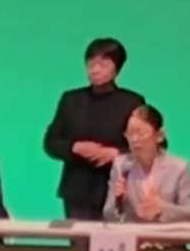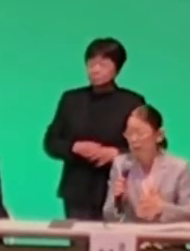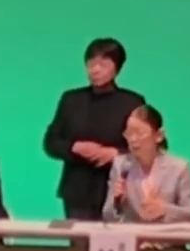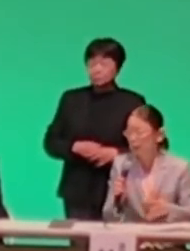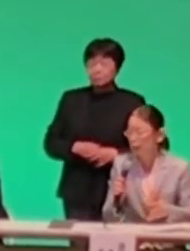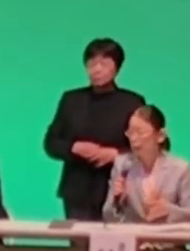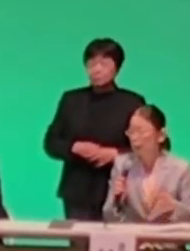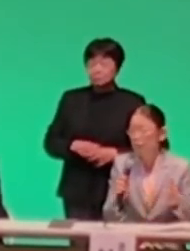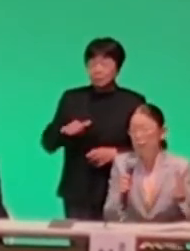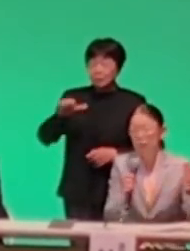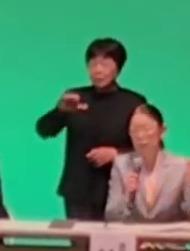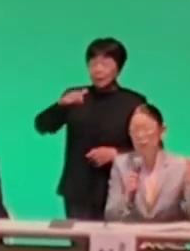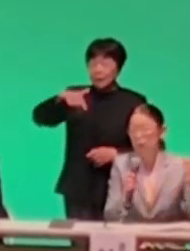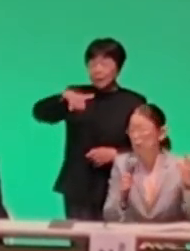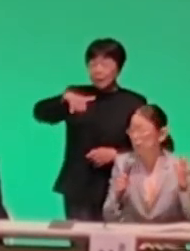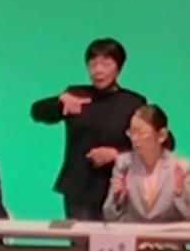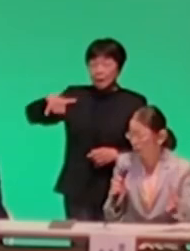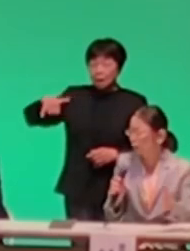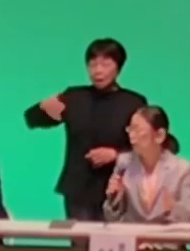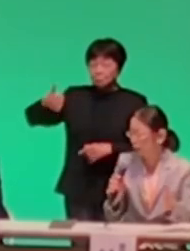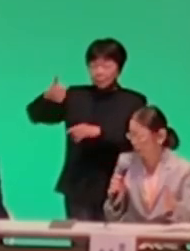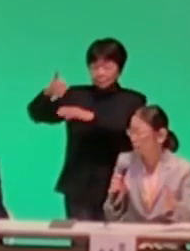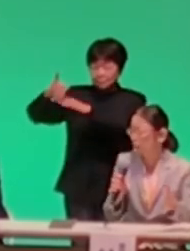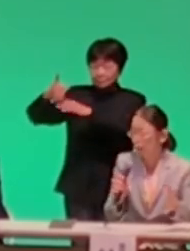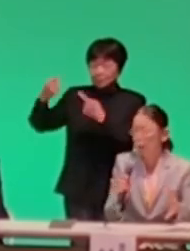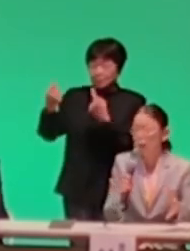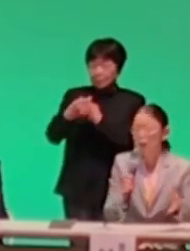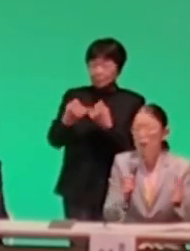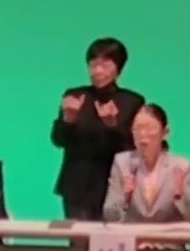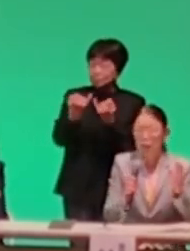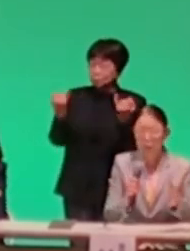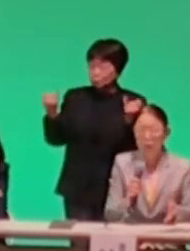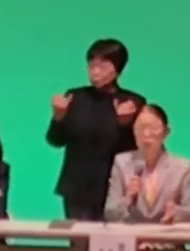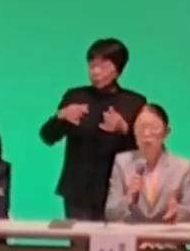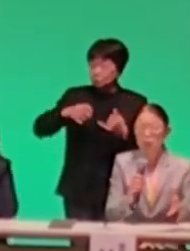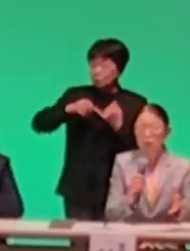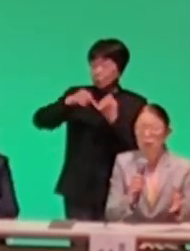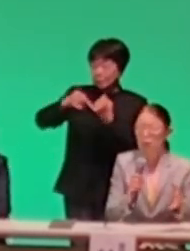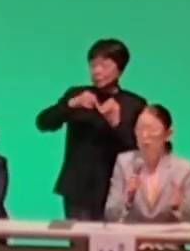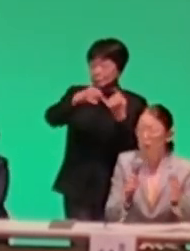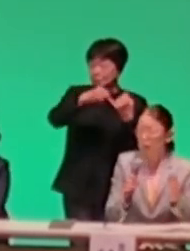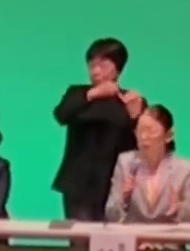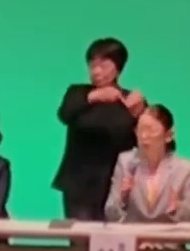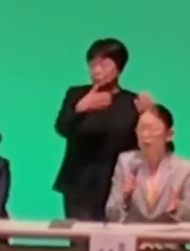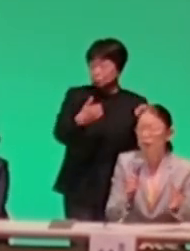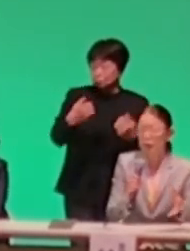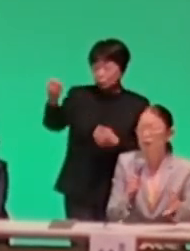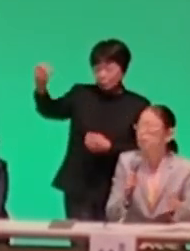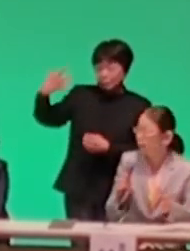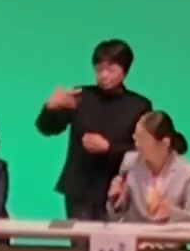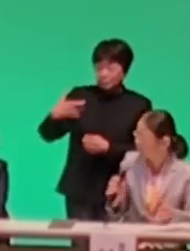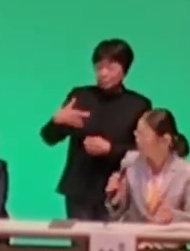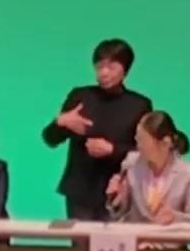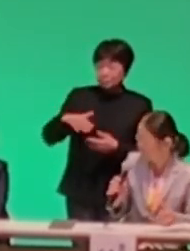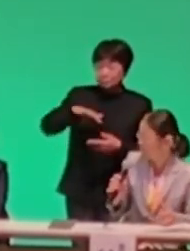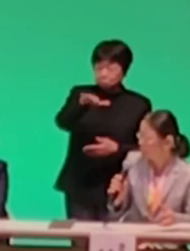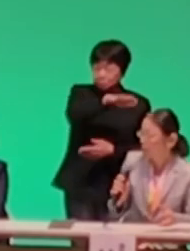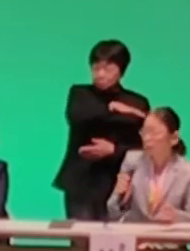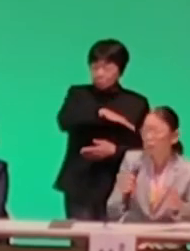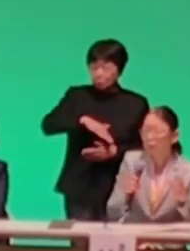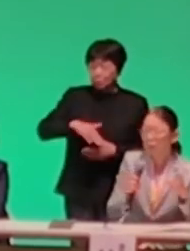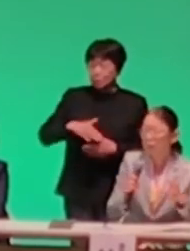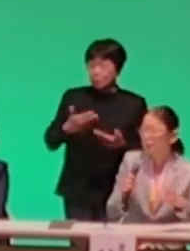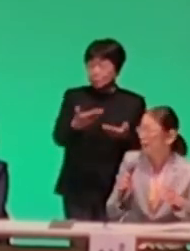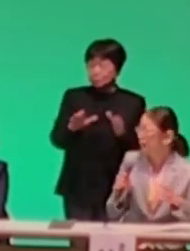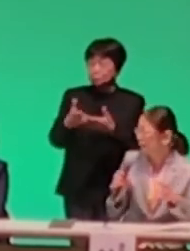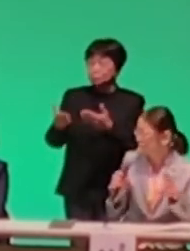数年特に安倍政権はあの公務員も女性雇えっていうんで、どの省庁もほぼ採用率3割以上になってる。